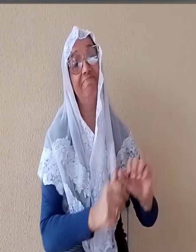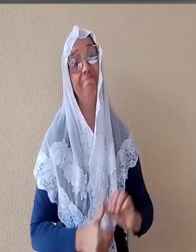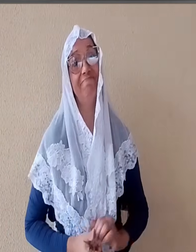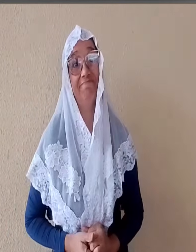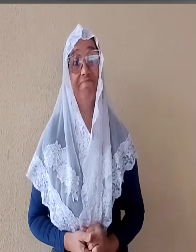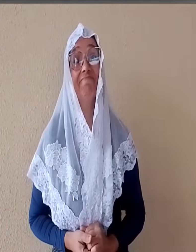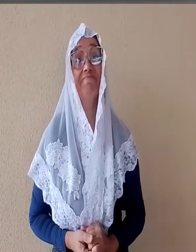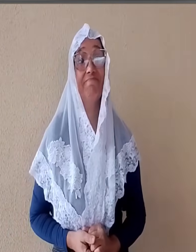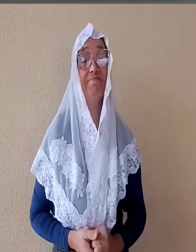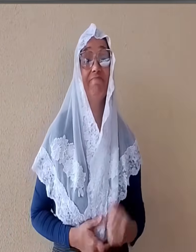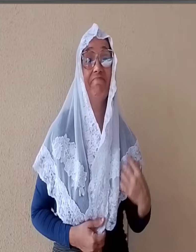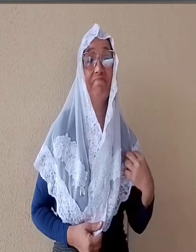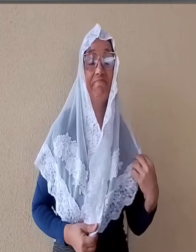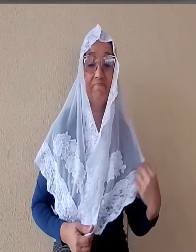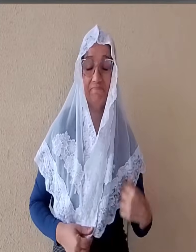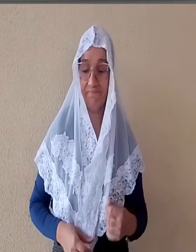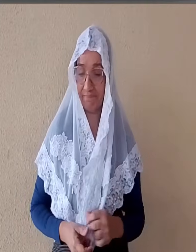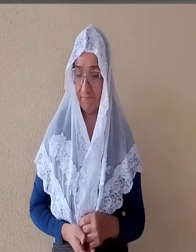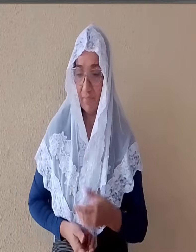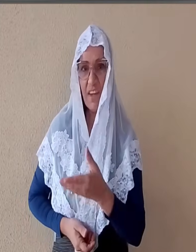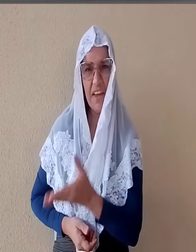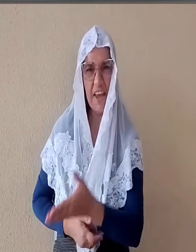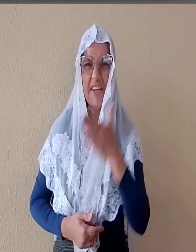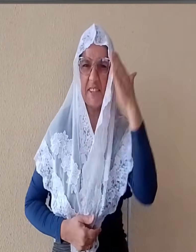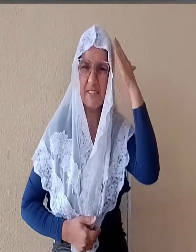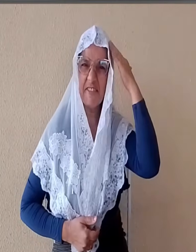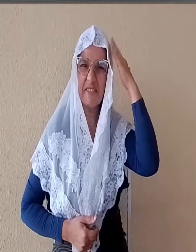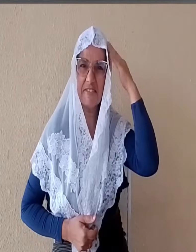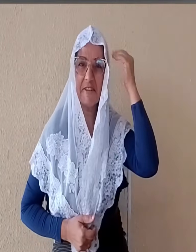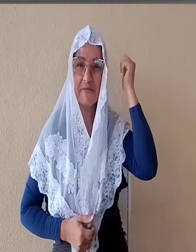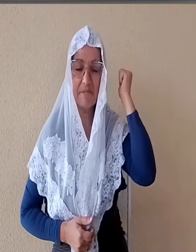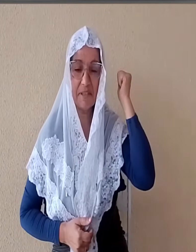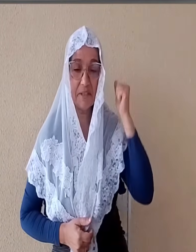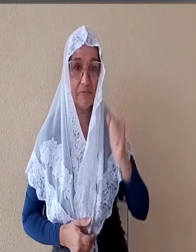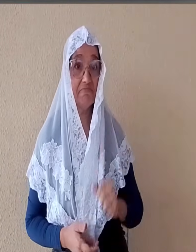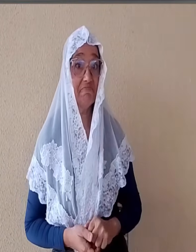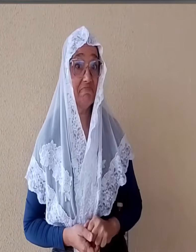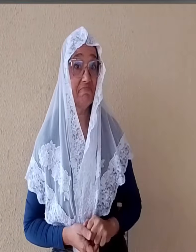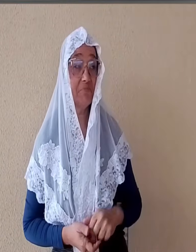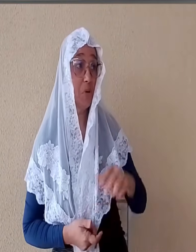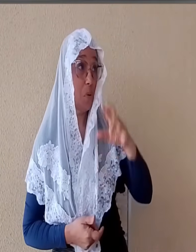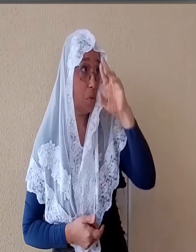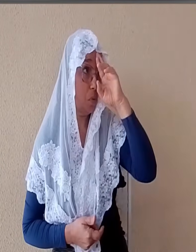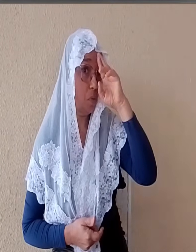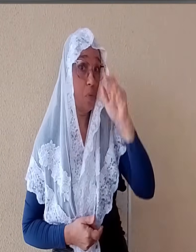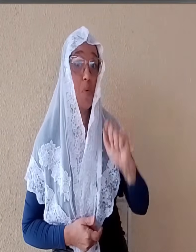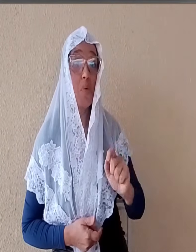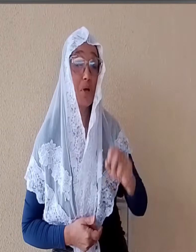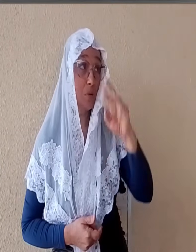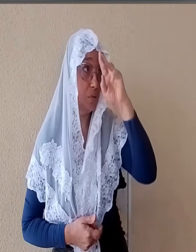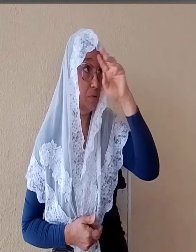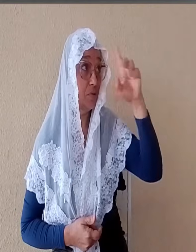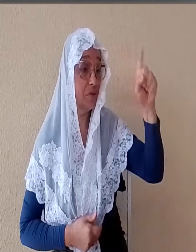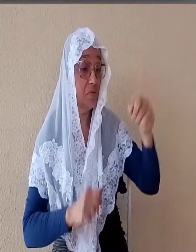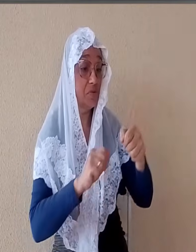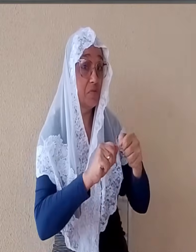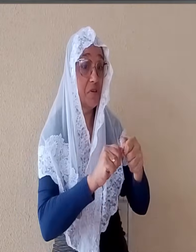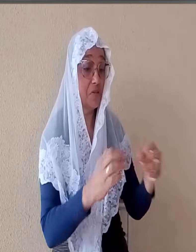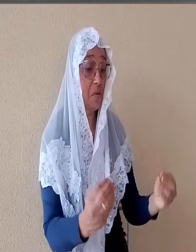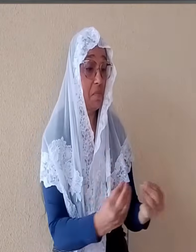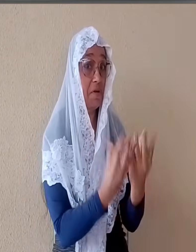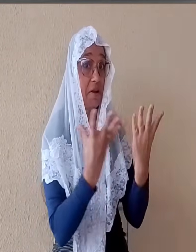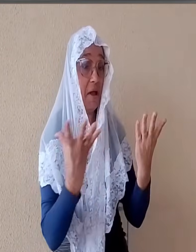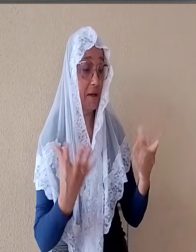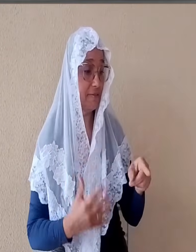com Jericó e com Ai, usaram também de astúcia, e foram e se